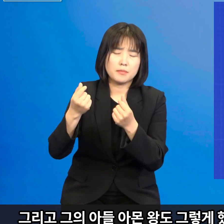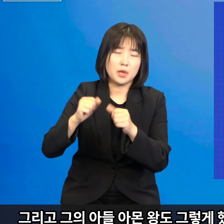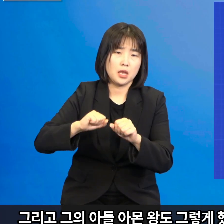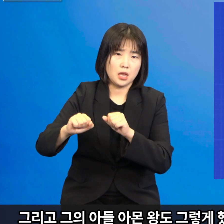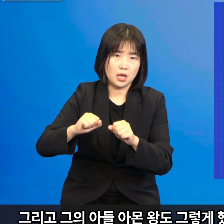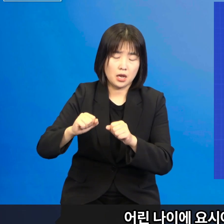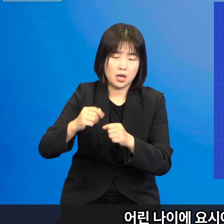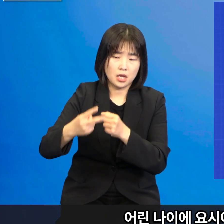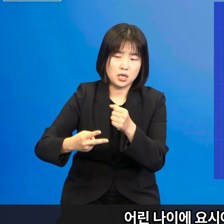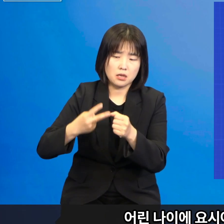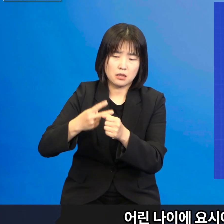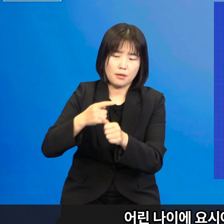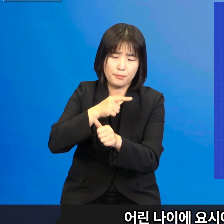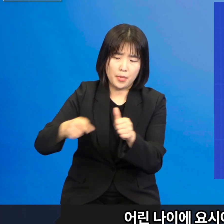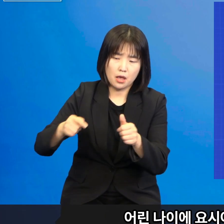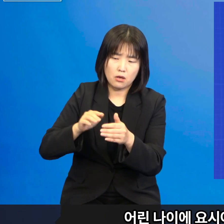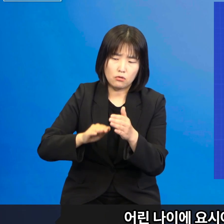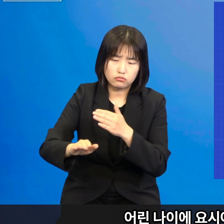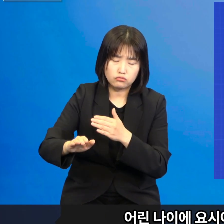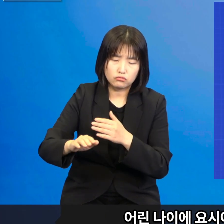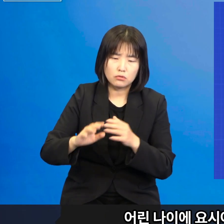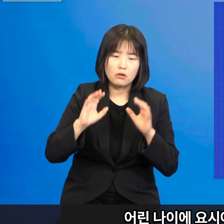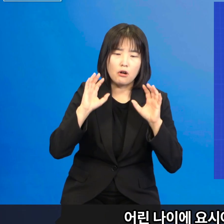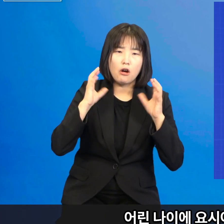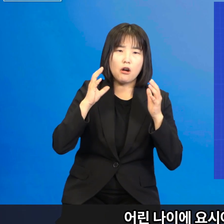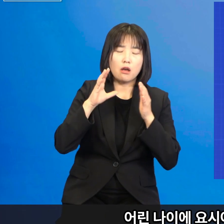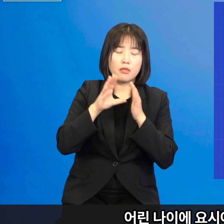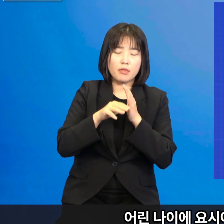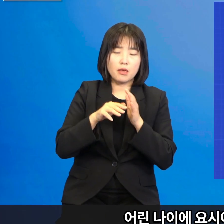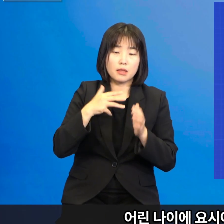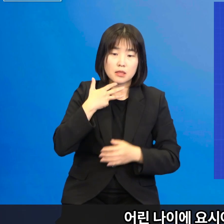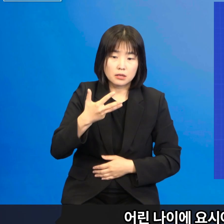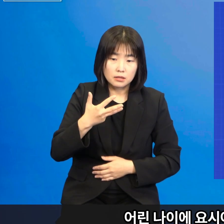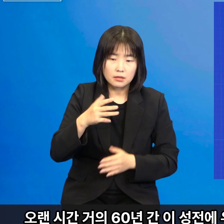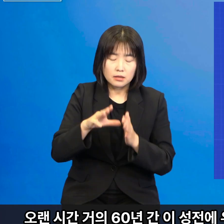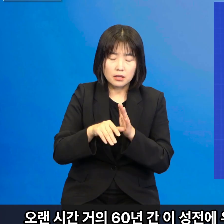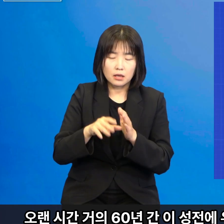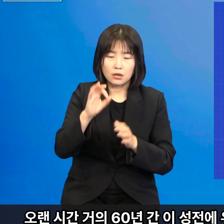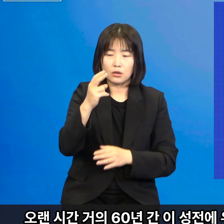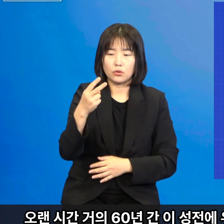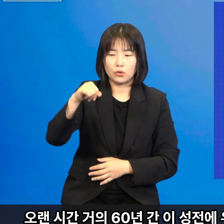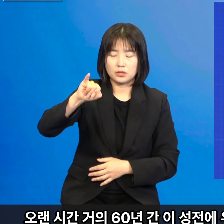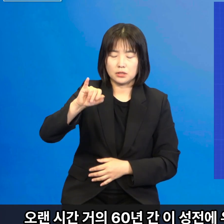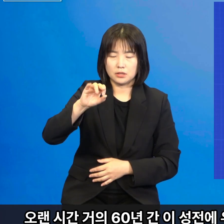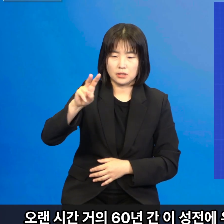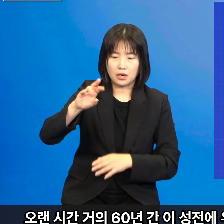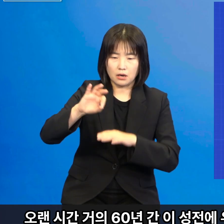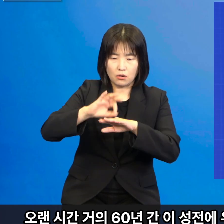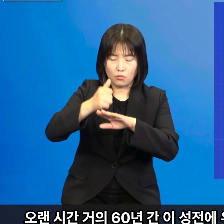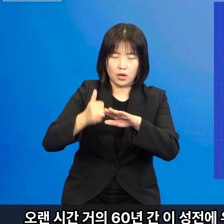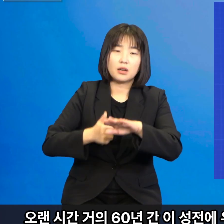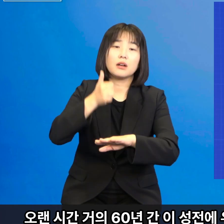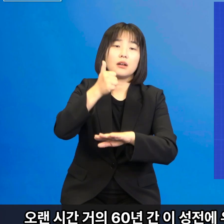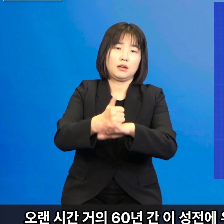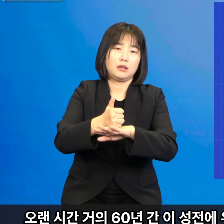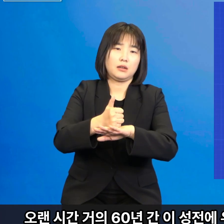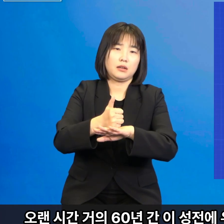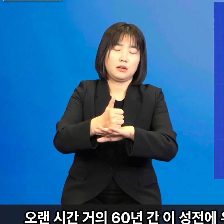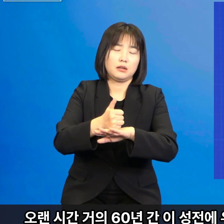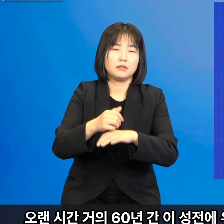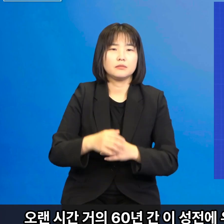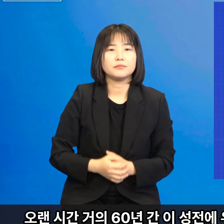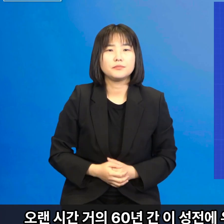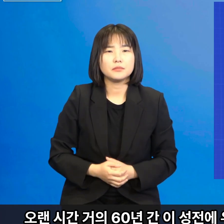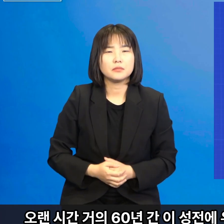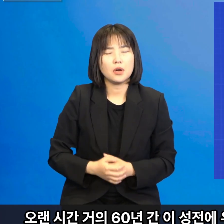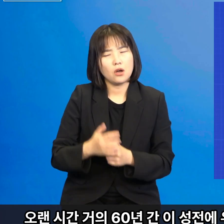암살을 당하고 어린 나이에 요시야가 왕이 됐습니다. 오랜 시간, 거의 60년간 이